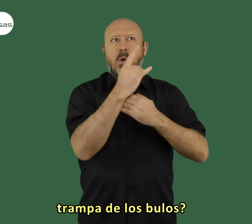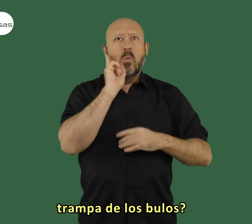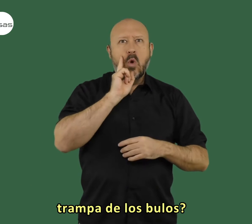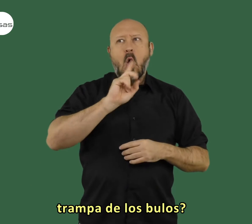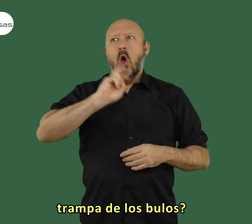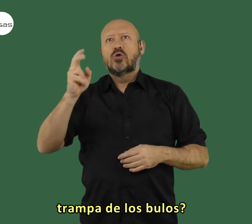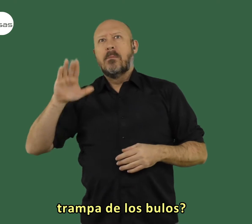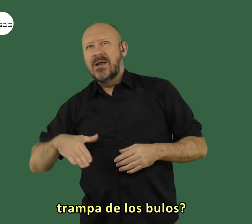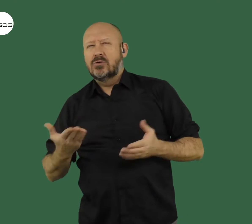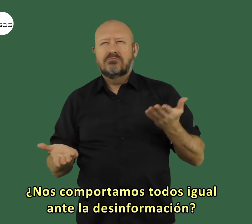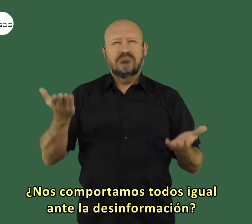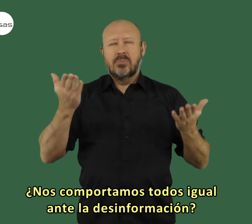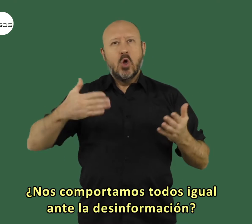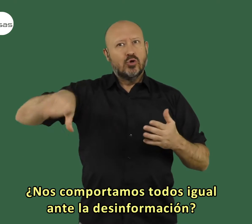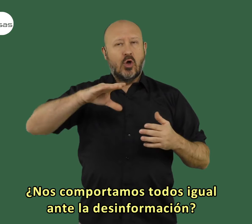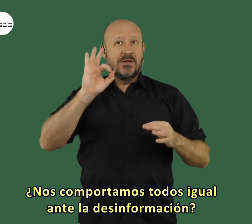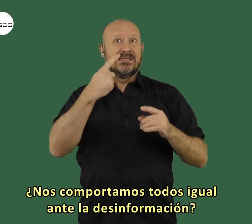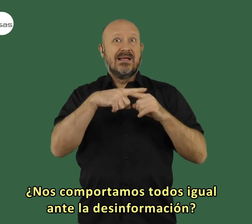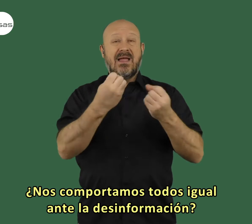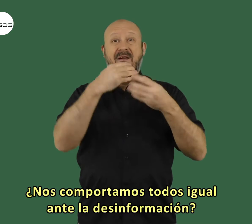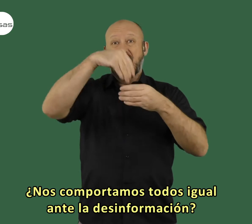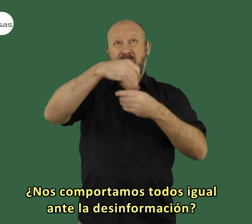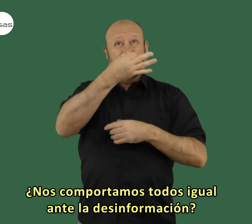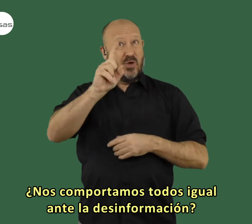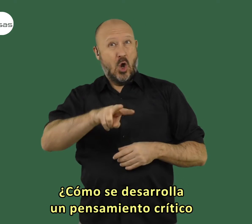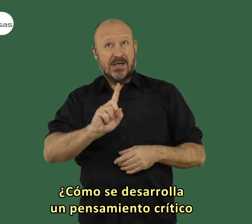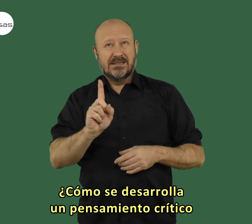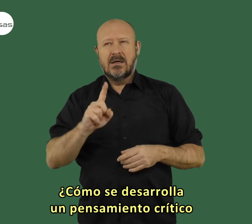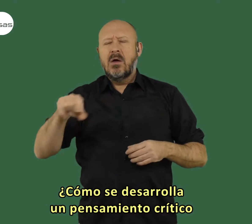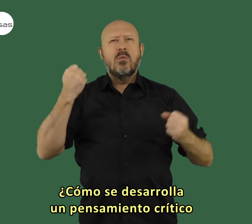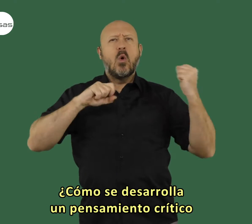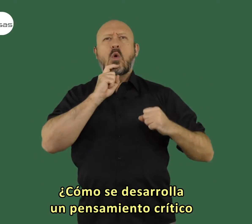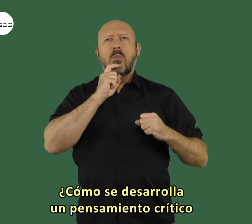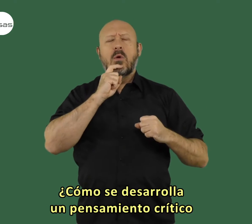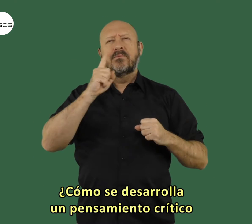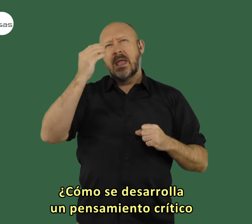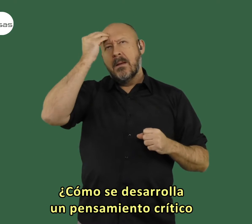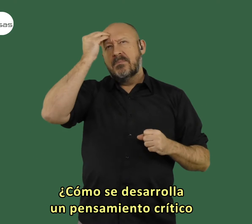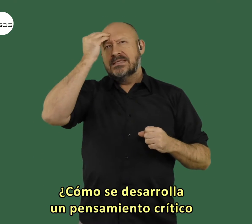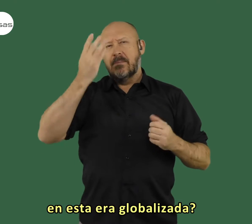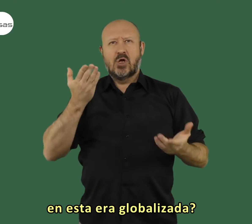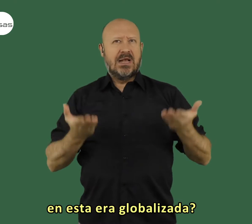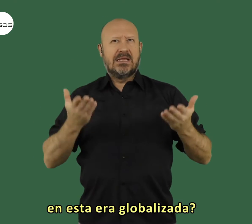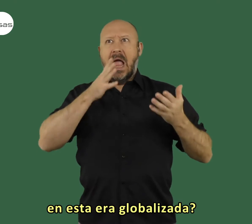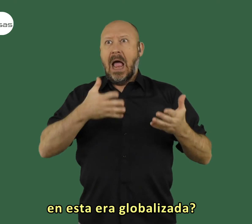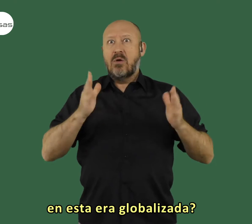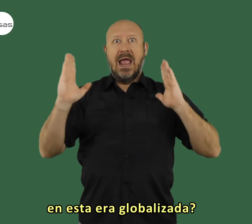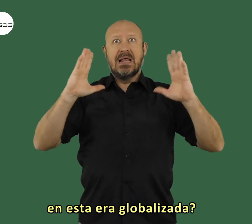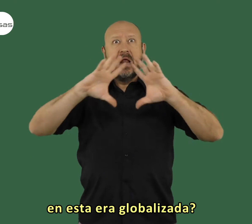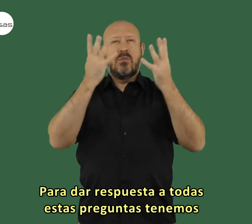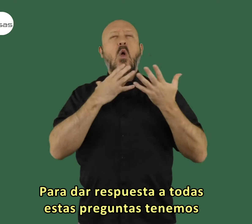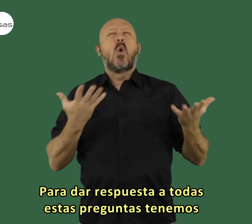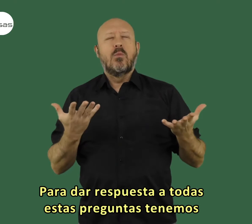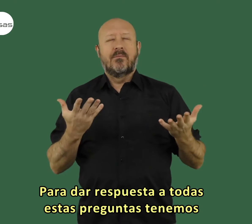la trampa de los bulos? ¿Nos comportamos todos igual ante la desinformación? ¿Cómo se desarrolla un pensamiento crítico en esta era